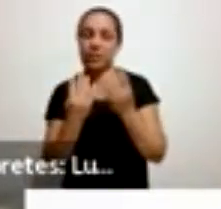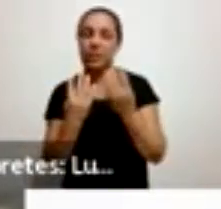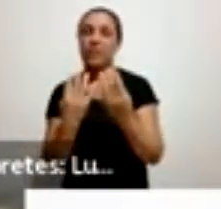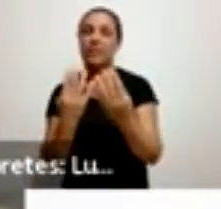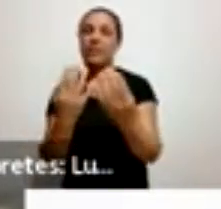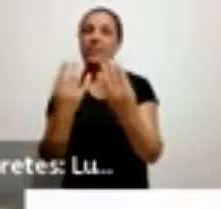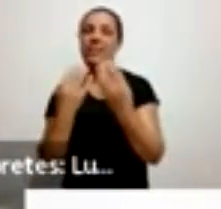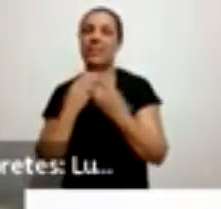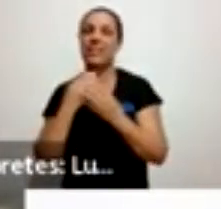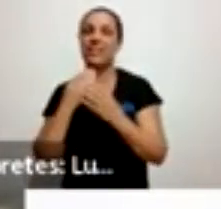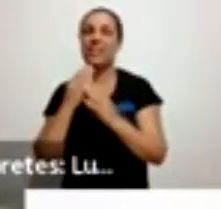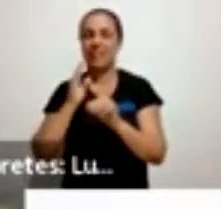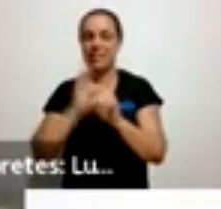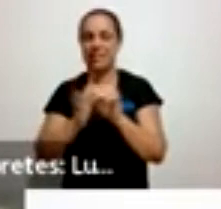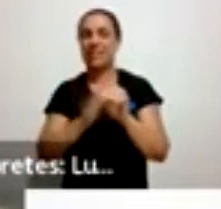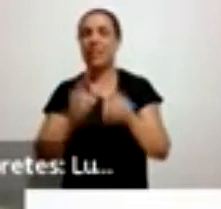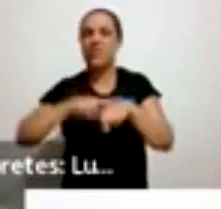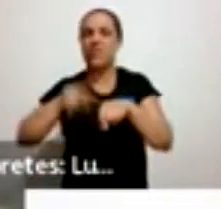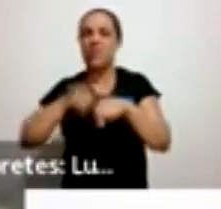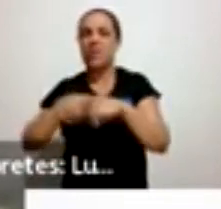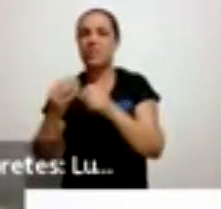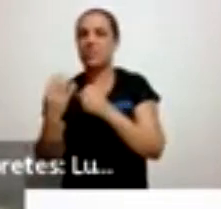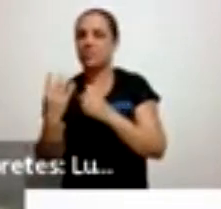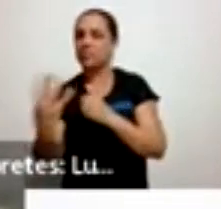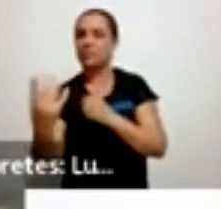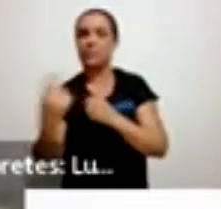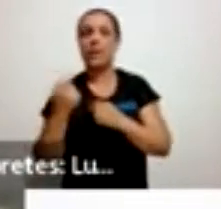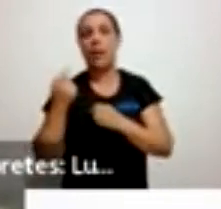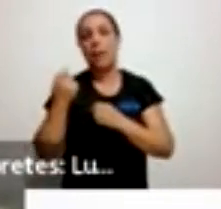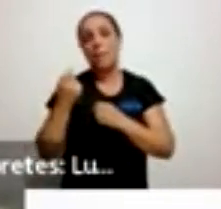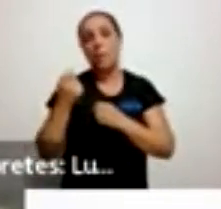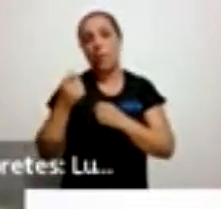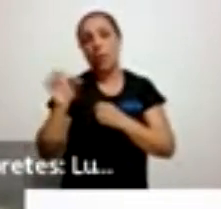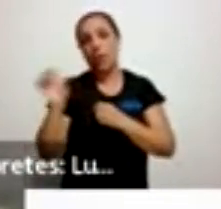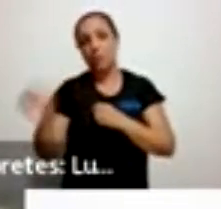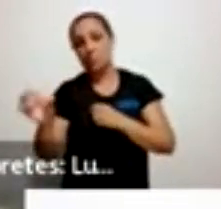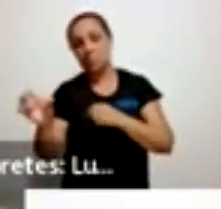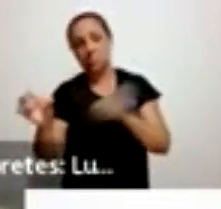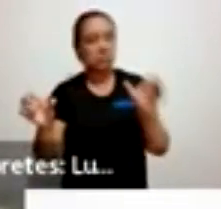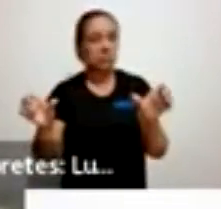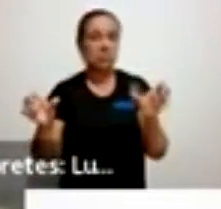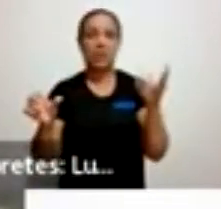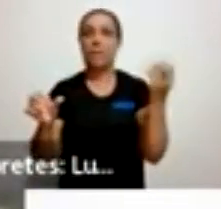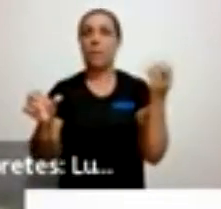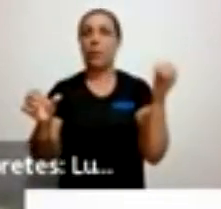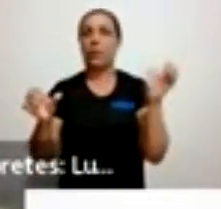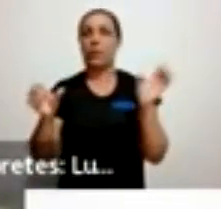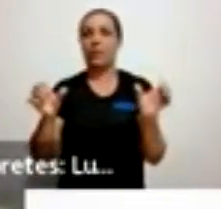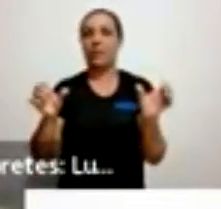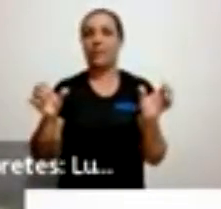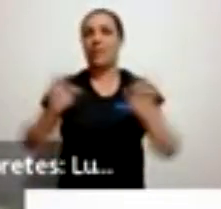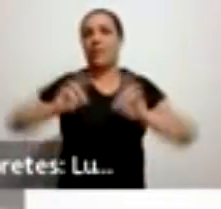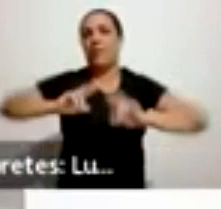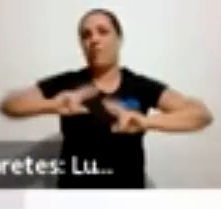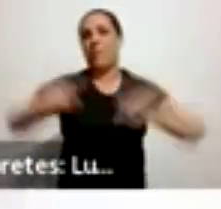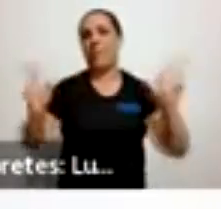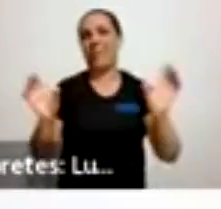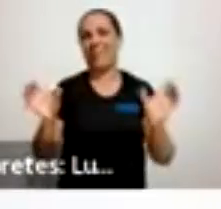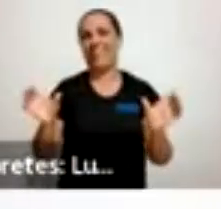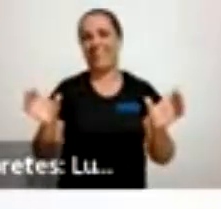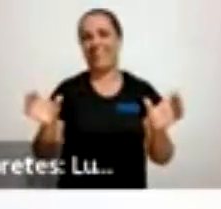vê a cebolinha, o antes e o depois. Olha o resultado e o tamanho dessa cebolinha depois de usar a água, como ela se desenvolveu